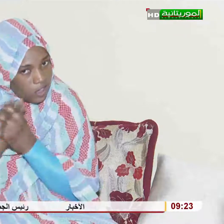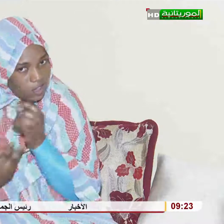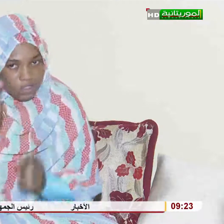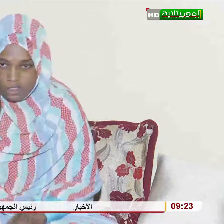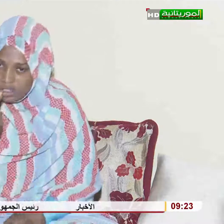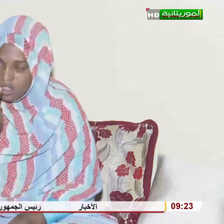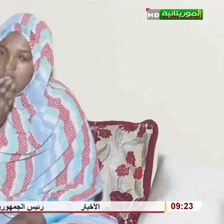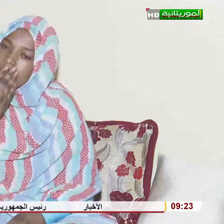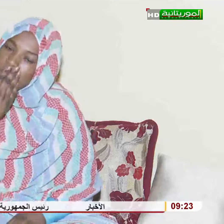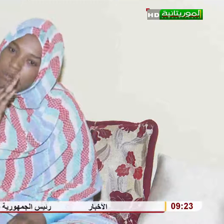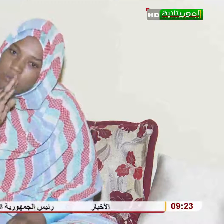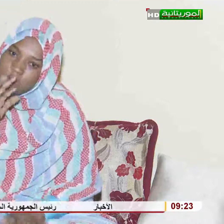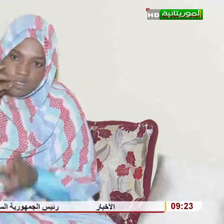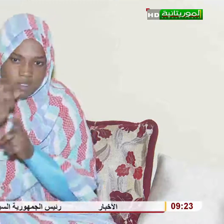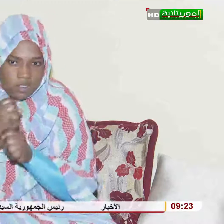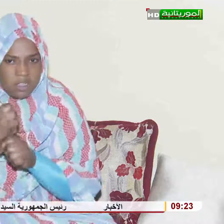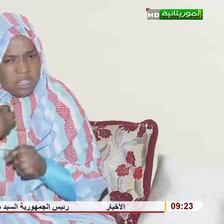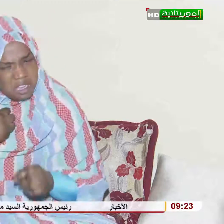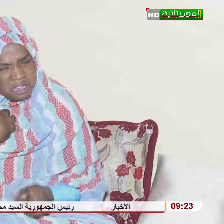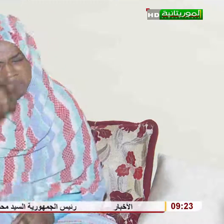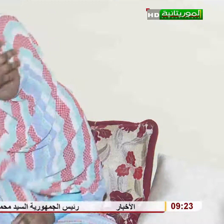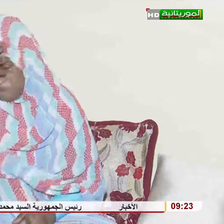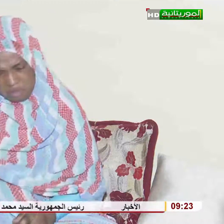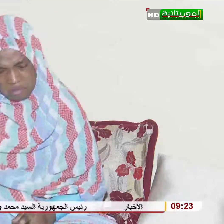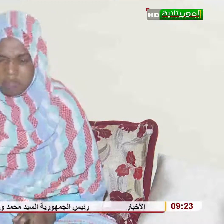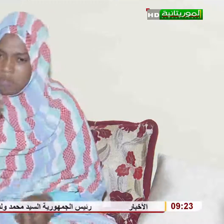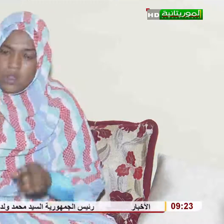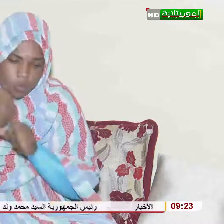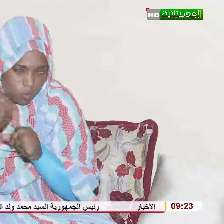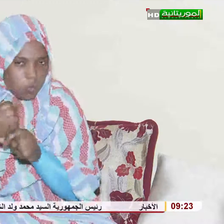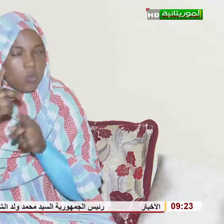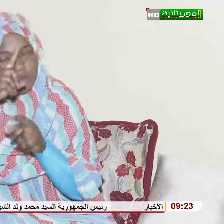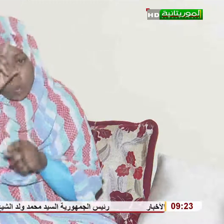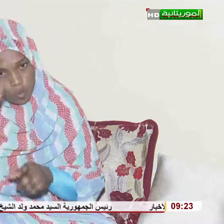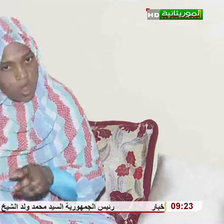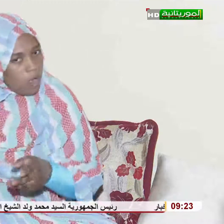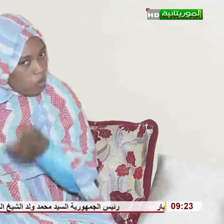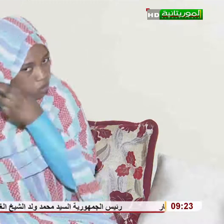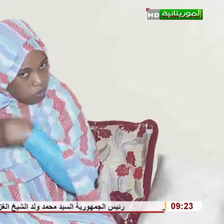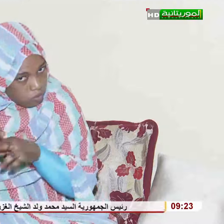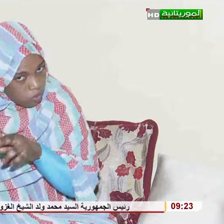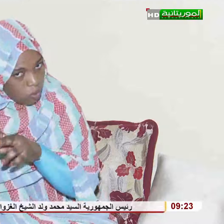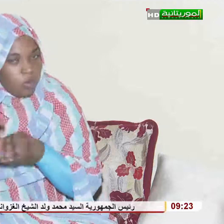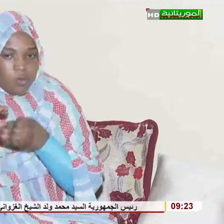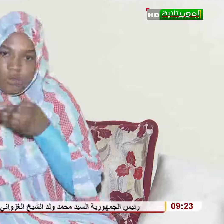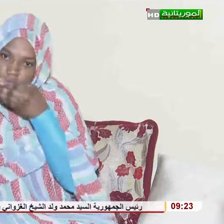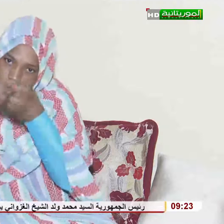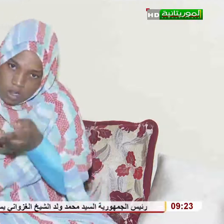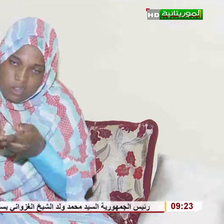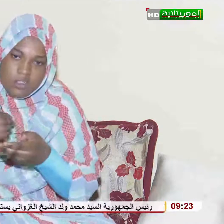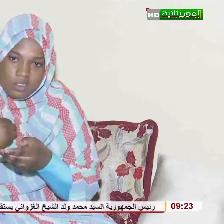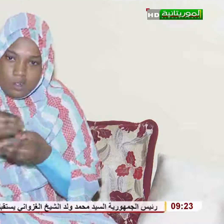النساء وخياطة الملابس، ولا أشعر بفرق بيني وبين نظيراتي، وزوجي بدوره